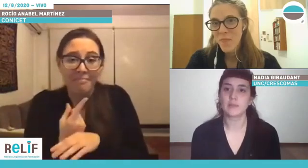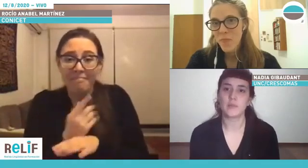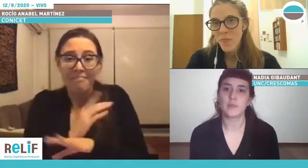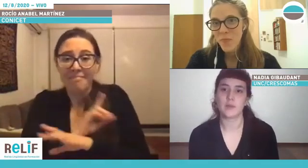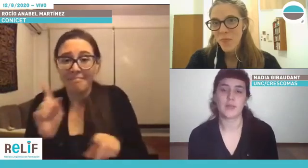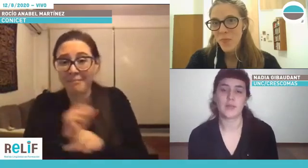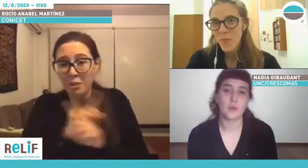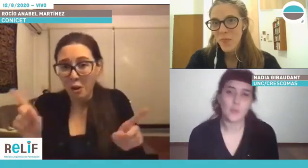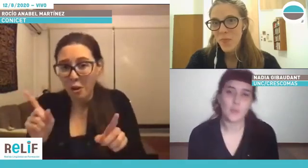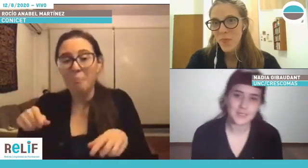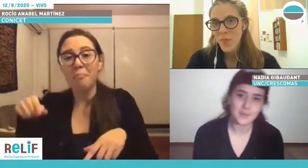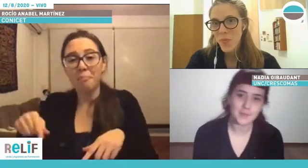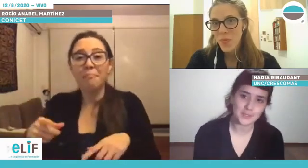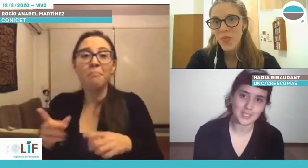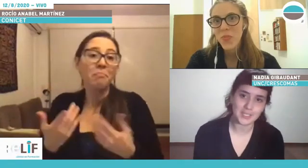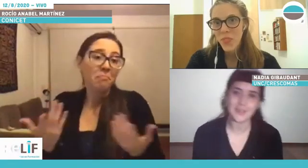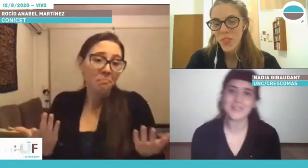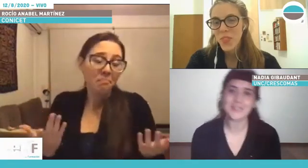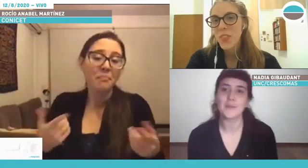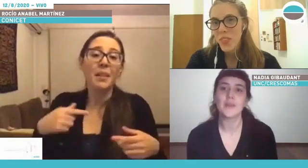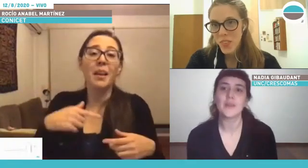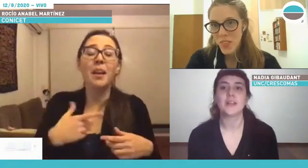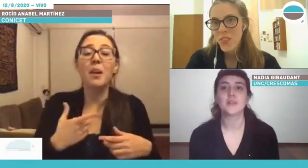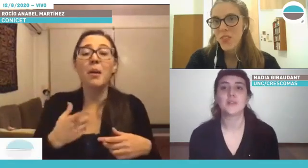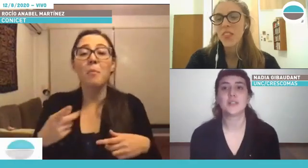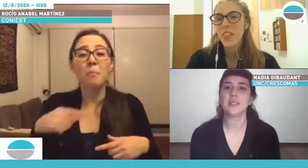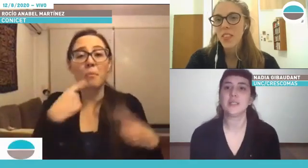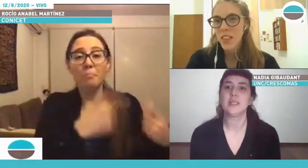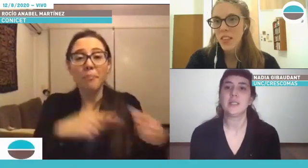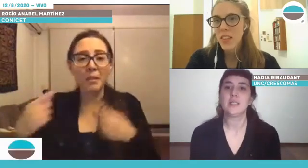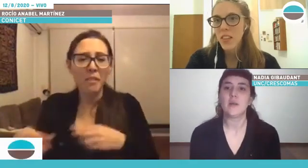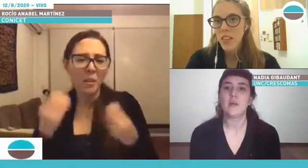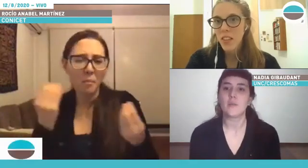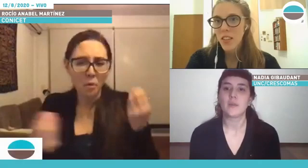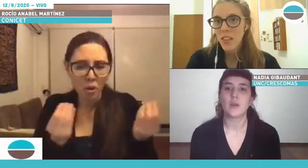Entonces, tampoco puedo hacer perro chiquito así. Entonces,